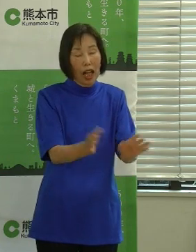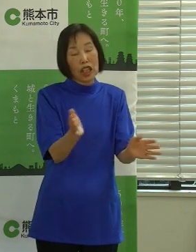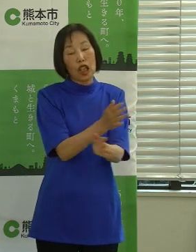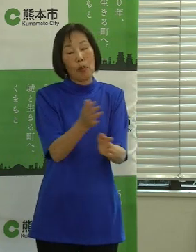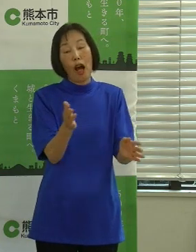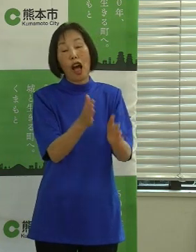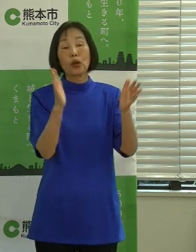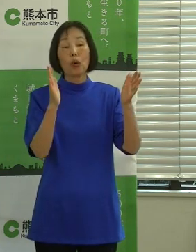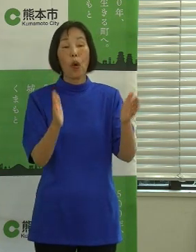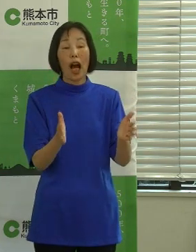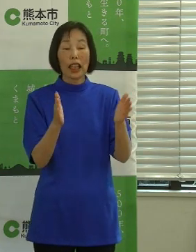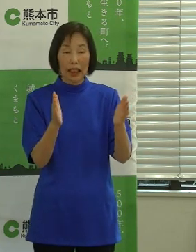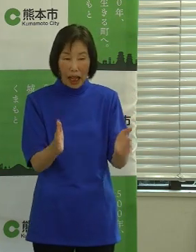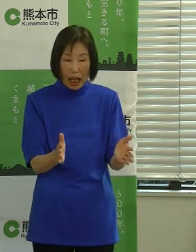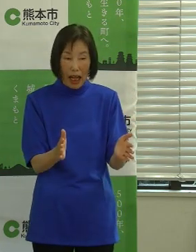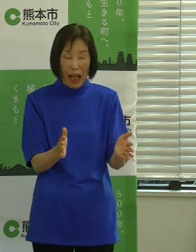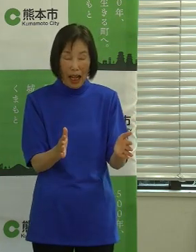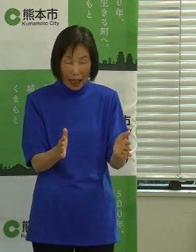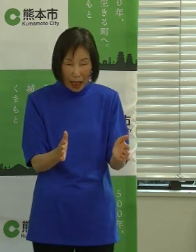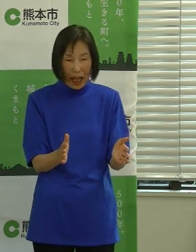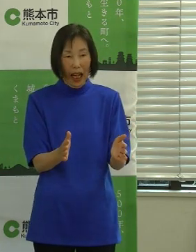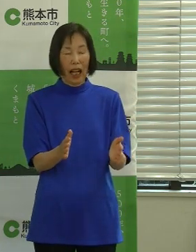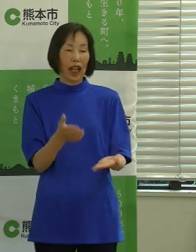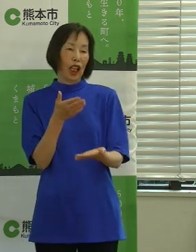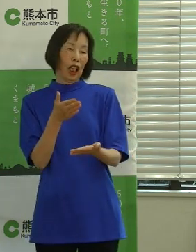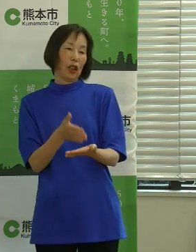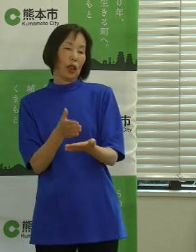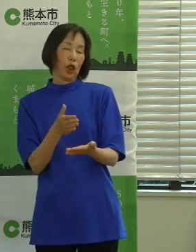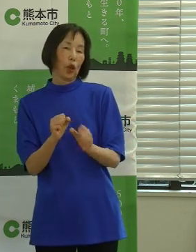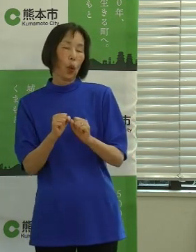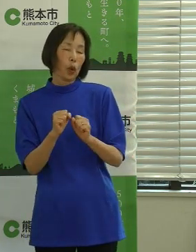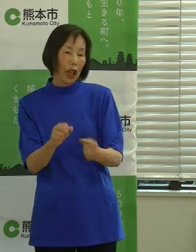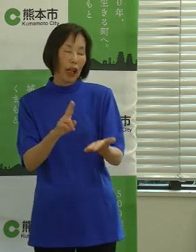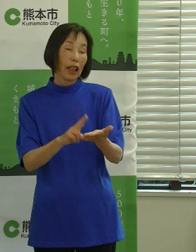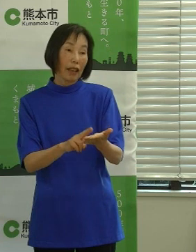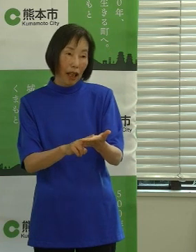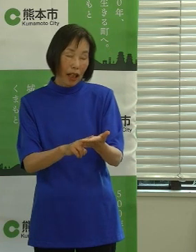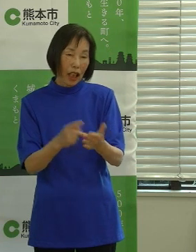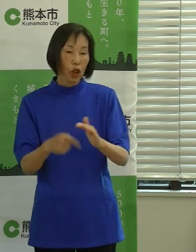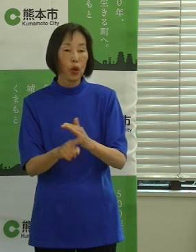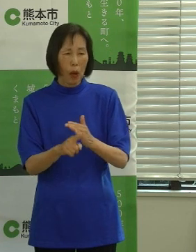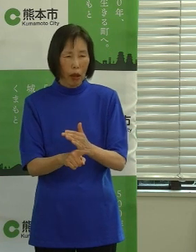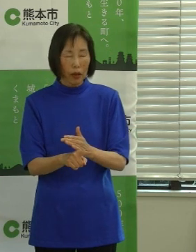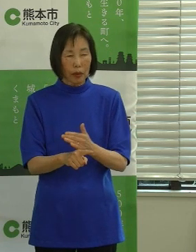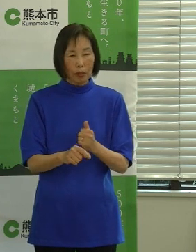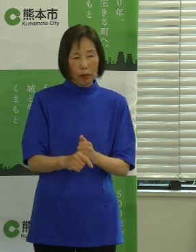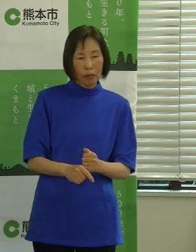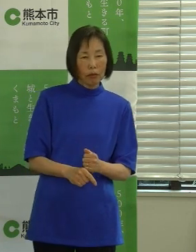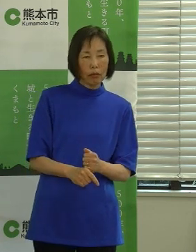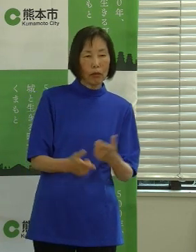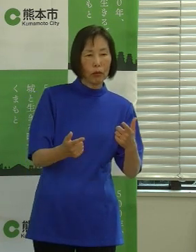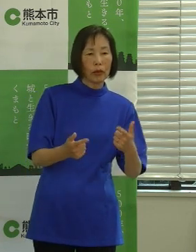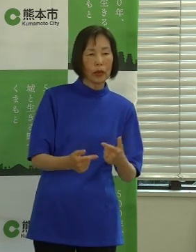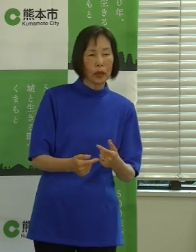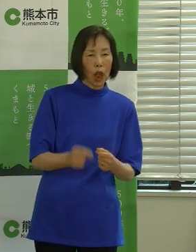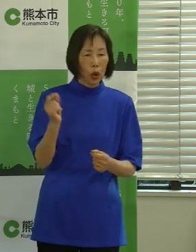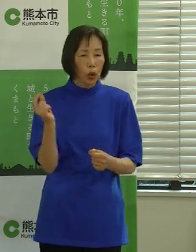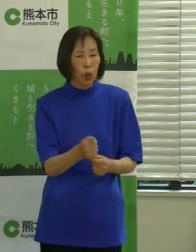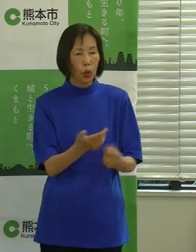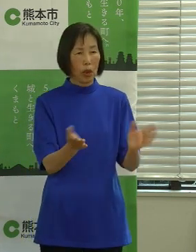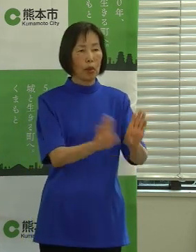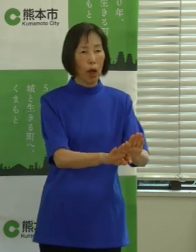は、もう毎回これでいつまでそれがいつ急に閉ま